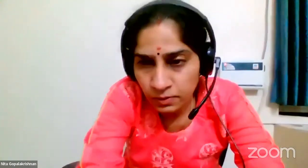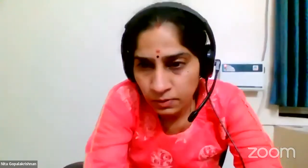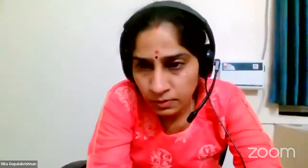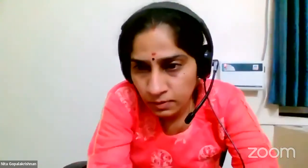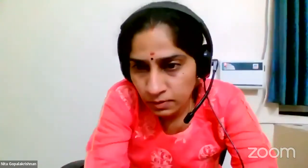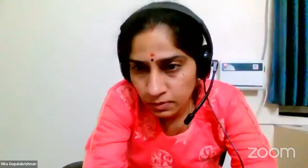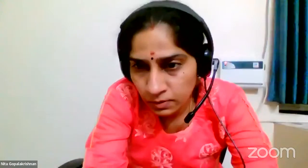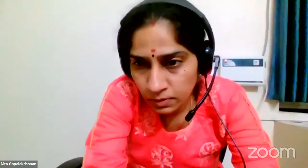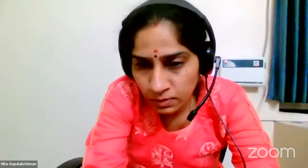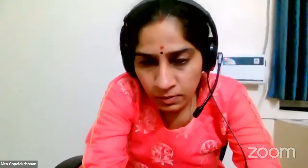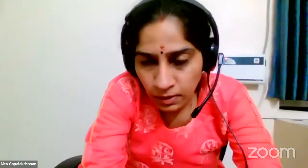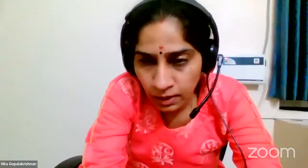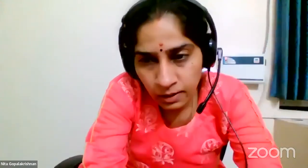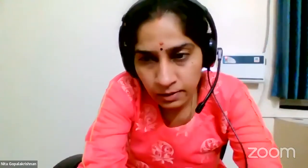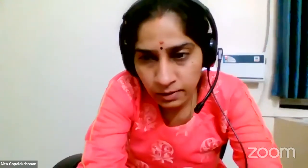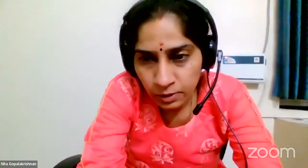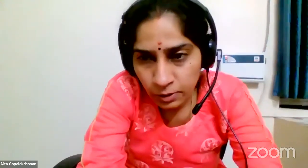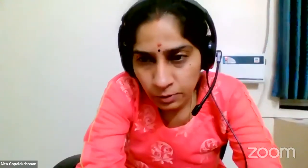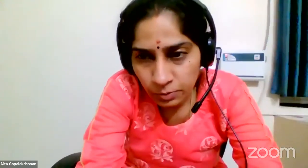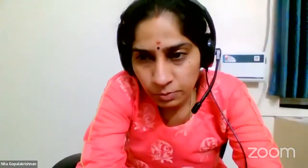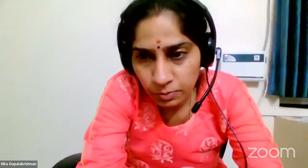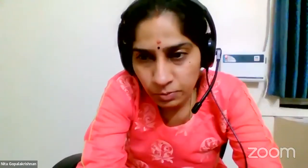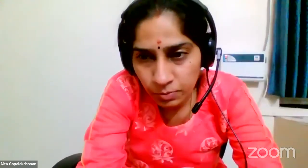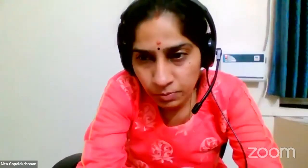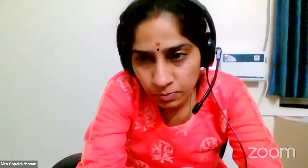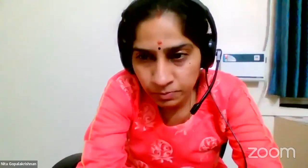ब्रह्मचार्य, आश्रम ब्रह्मचारी, हाँ